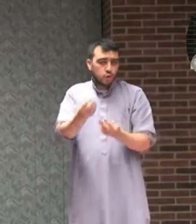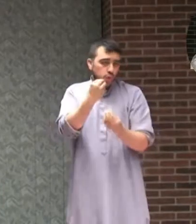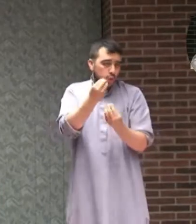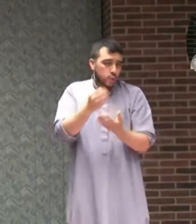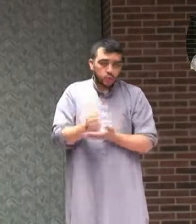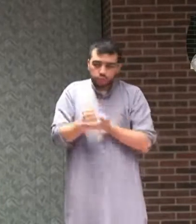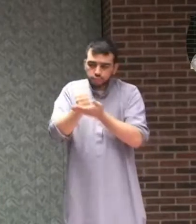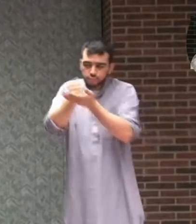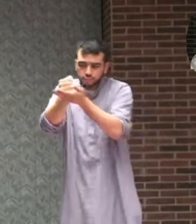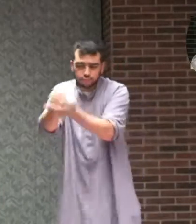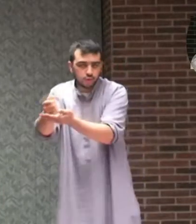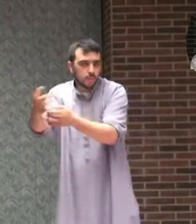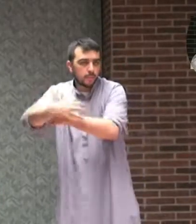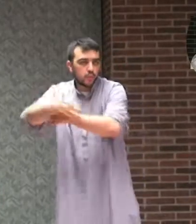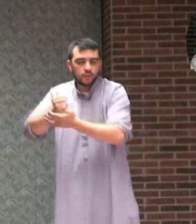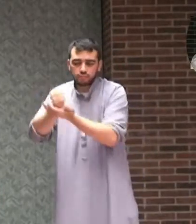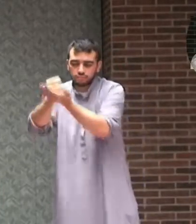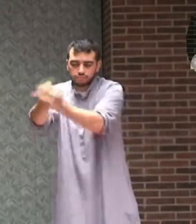jour du Eid